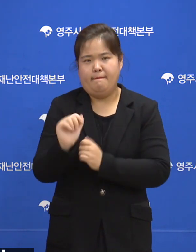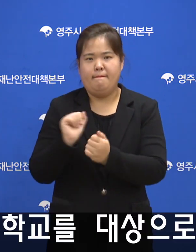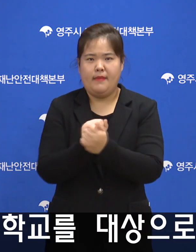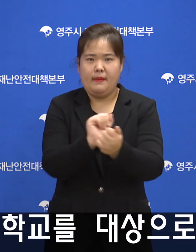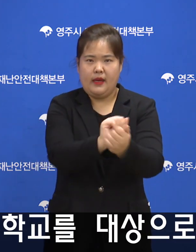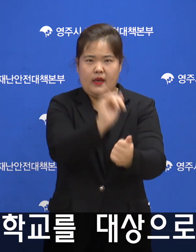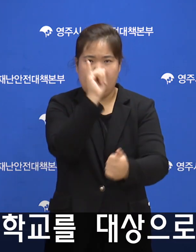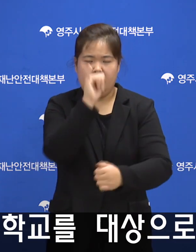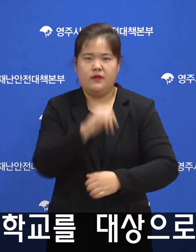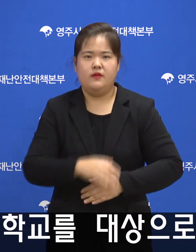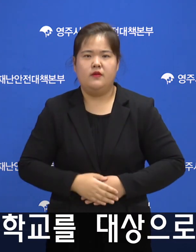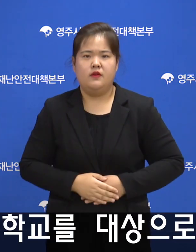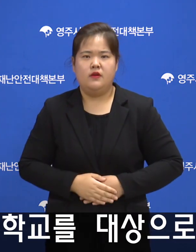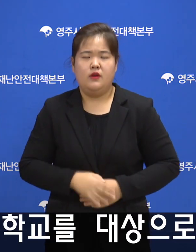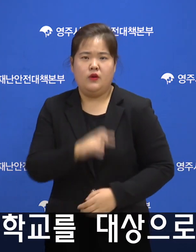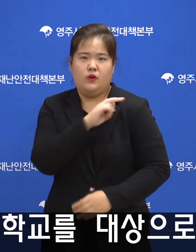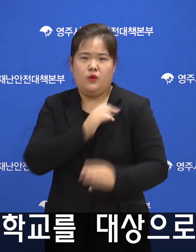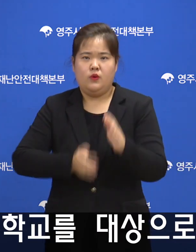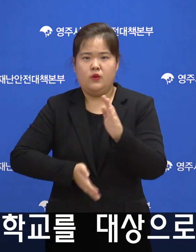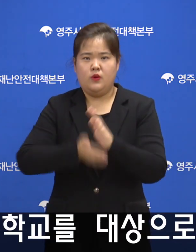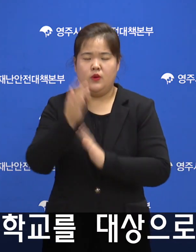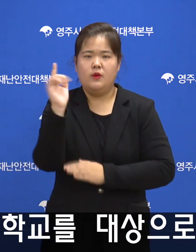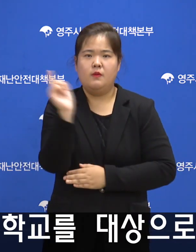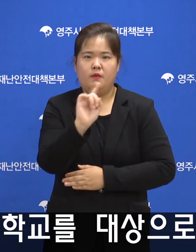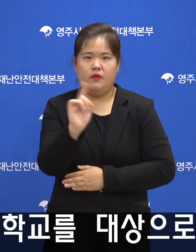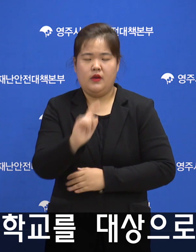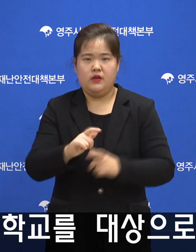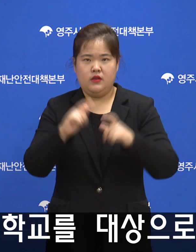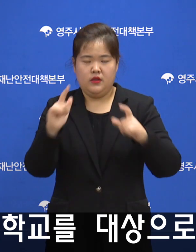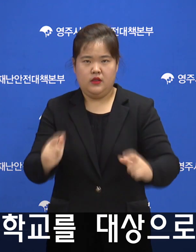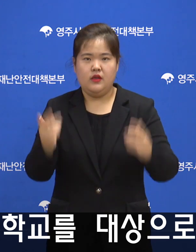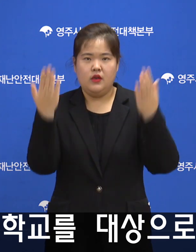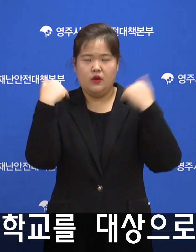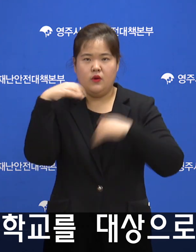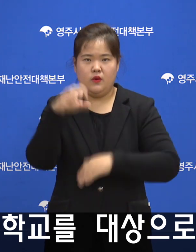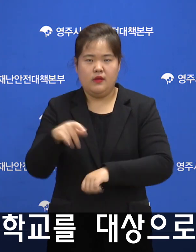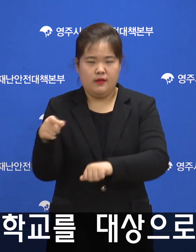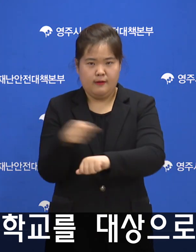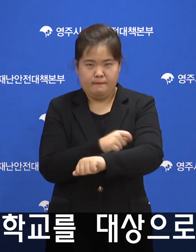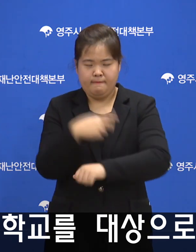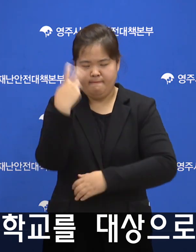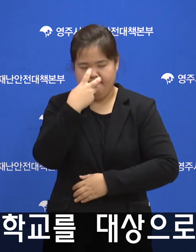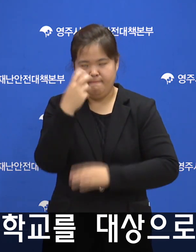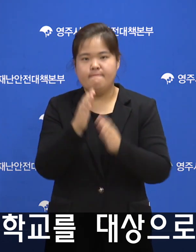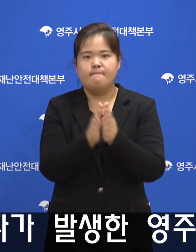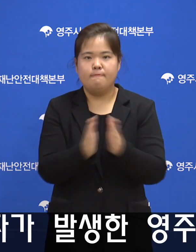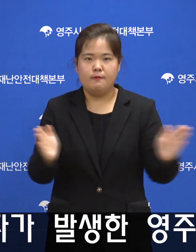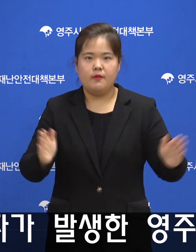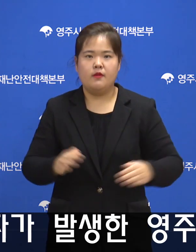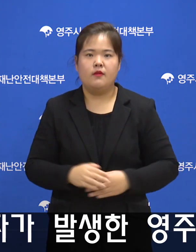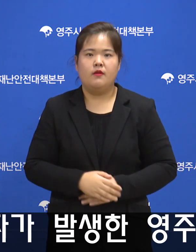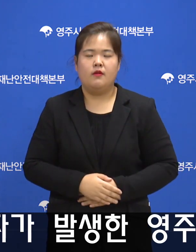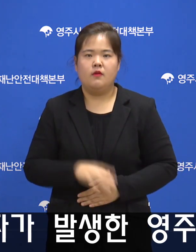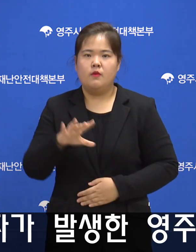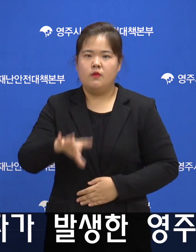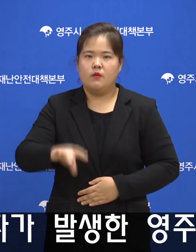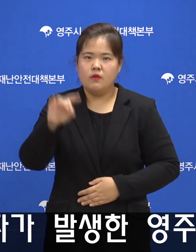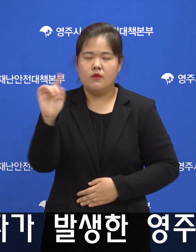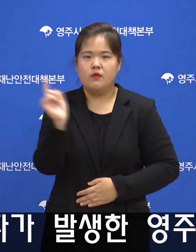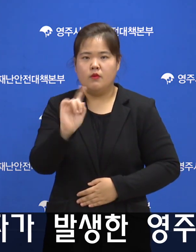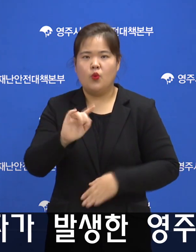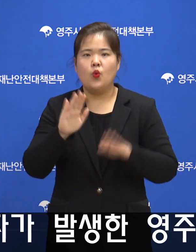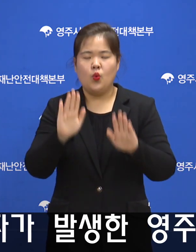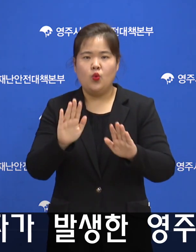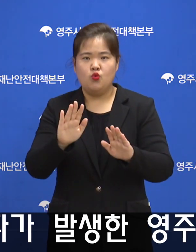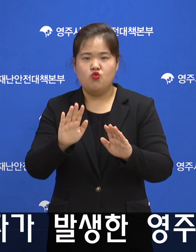있습니다. 이에 우리 시에서는 지역 학교를 대상으로 특별관리를 실시하고 있습니다. 먼저